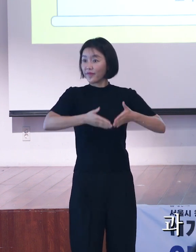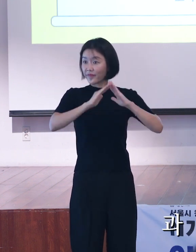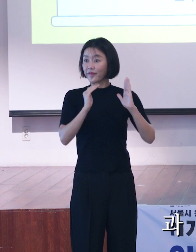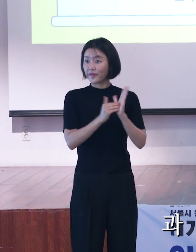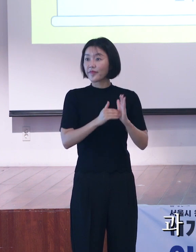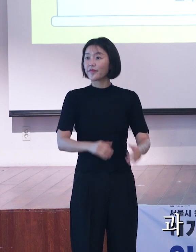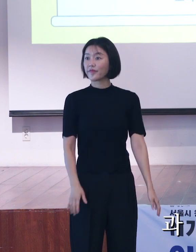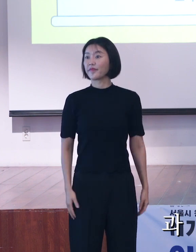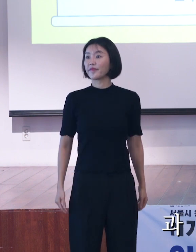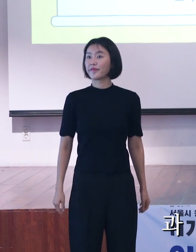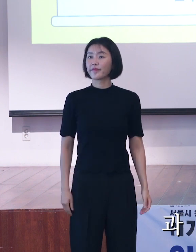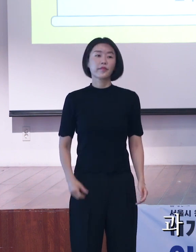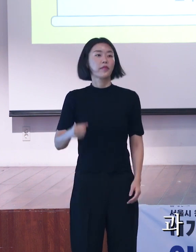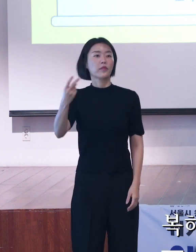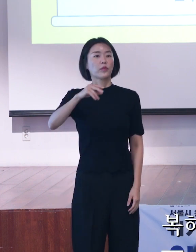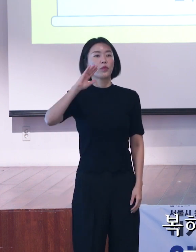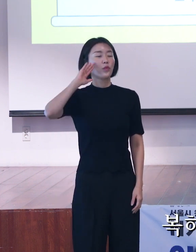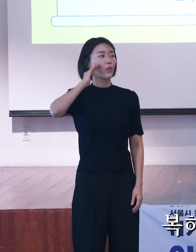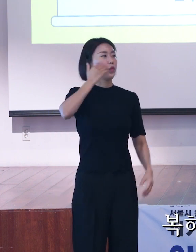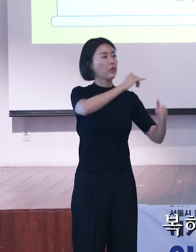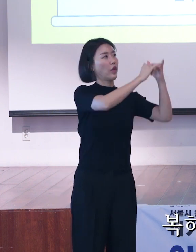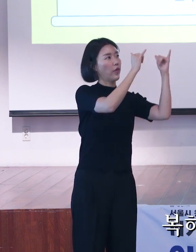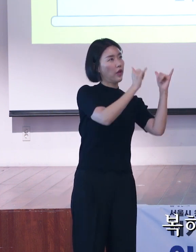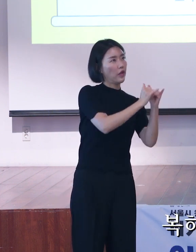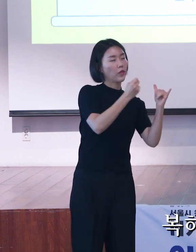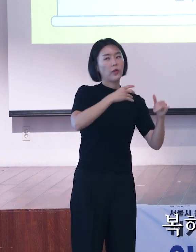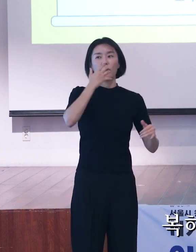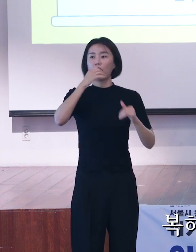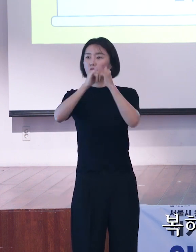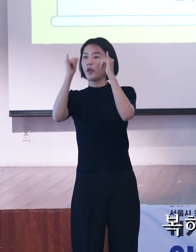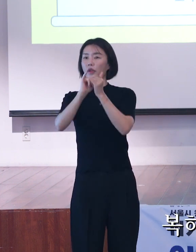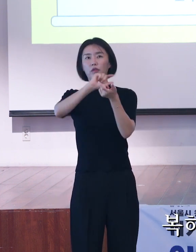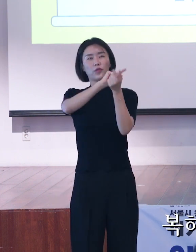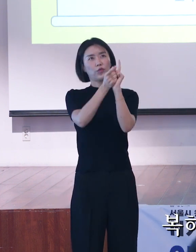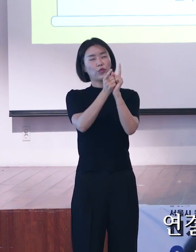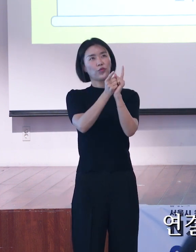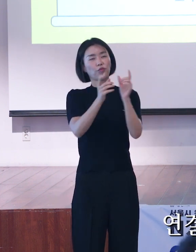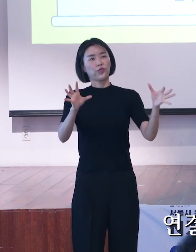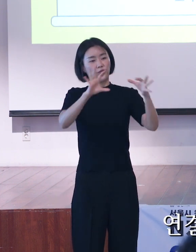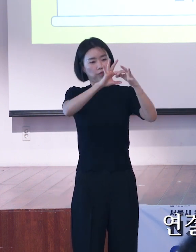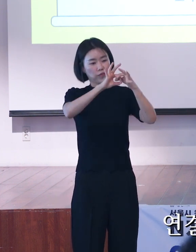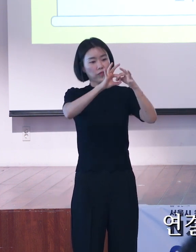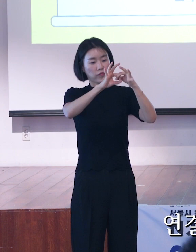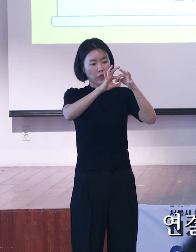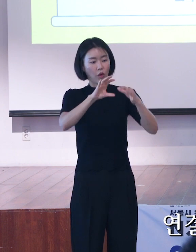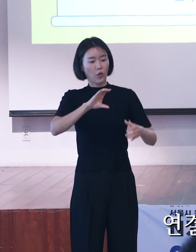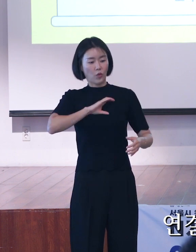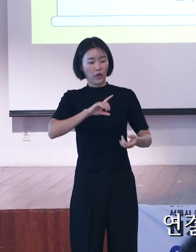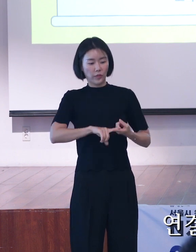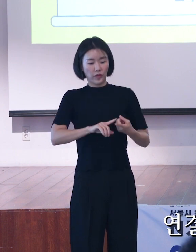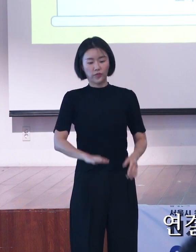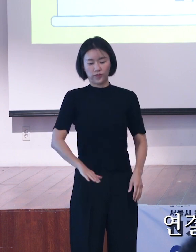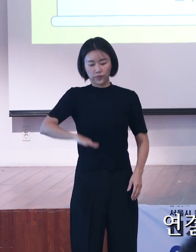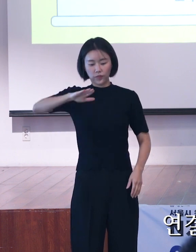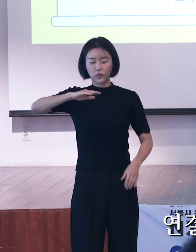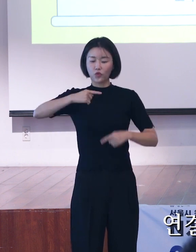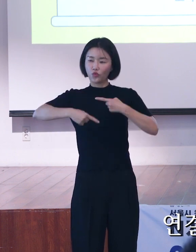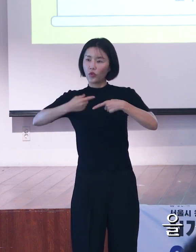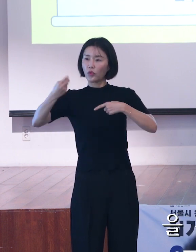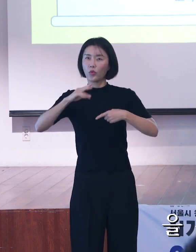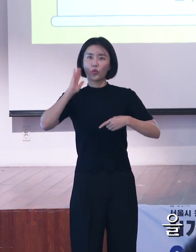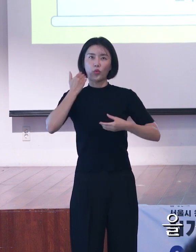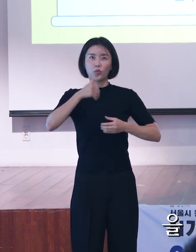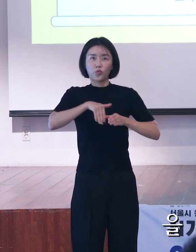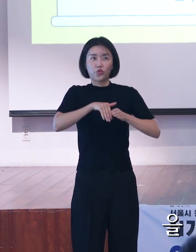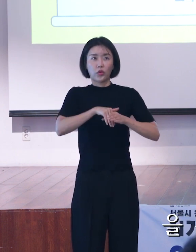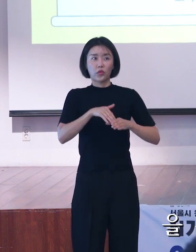네. 그리고 농사회와 연계하면서 코다의 유산인 수어하고 농문화를 보존하기